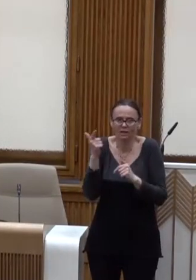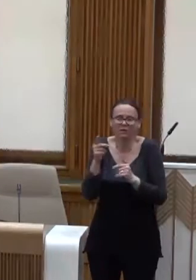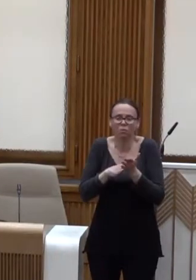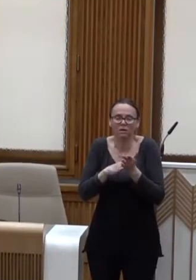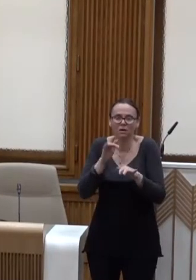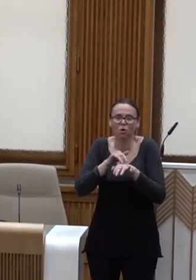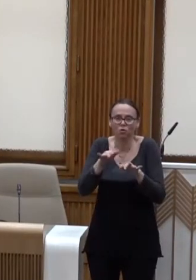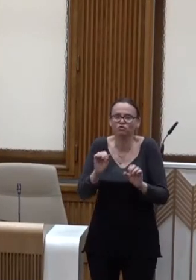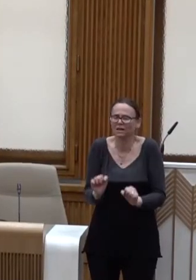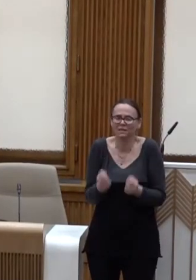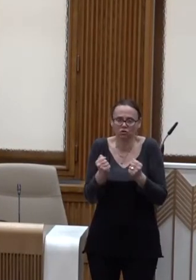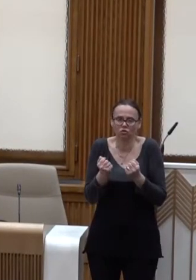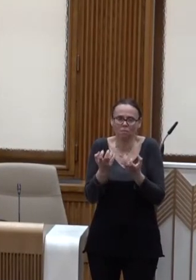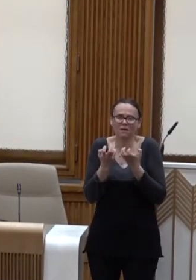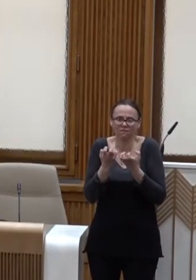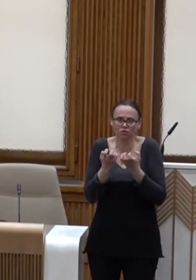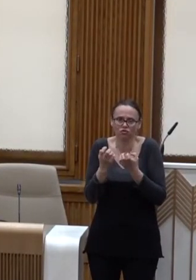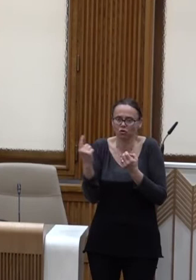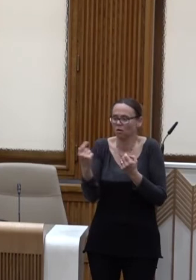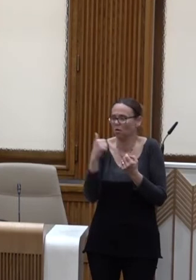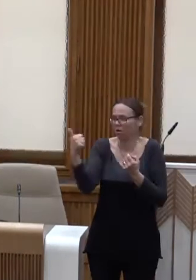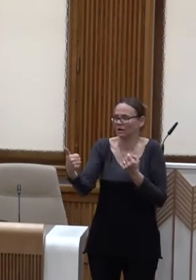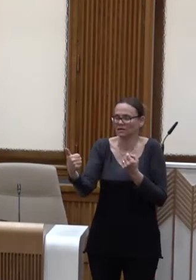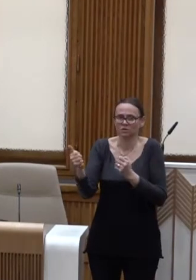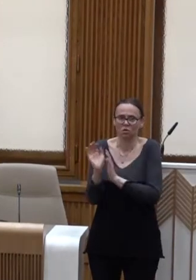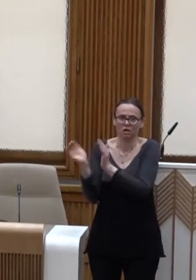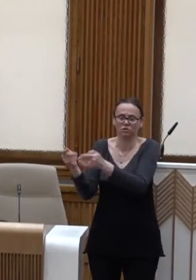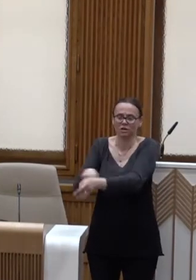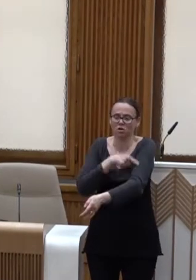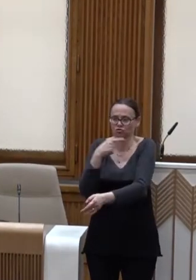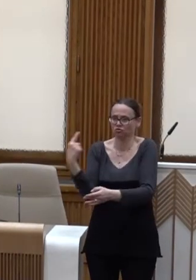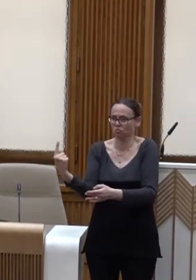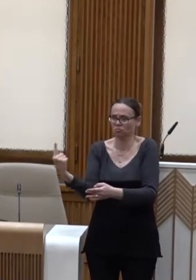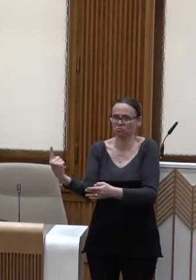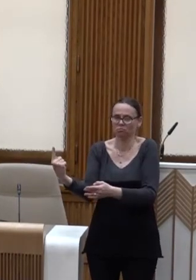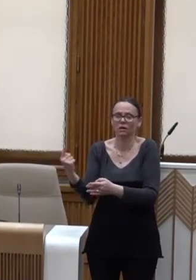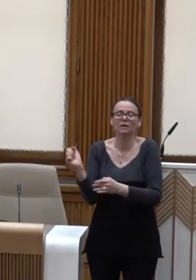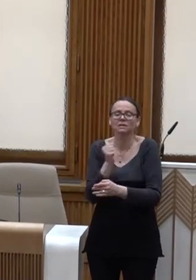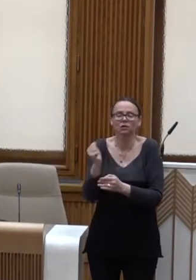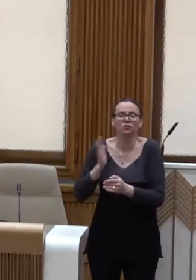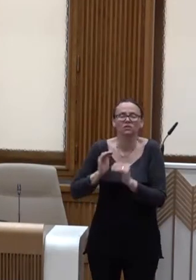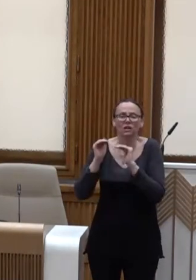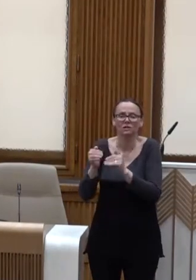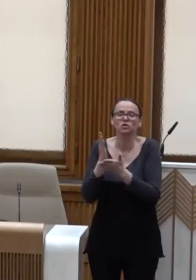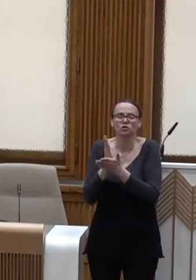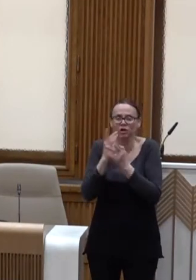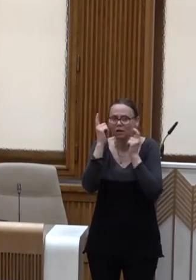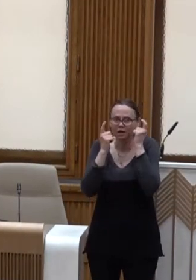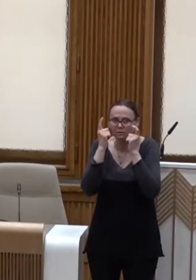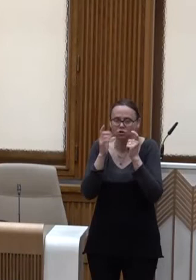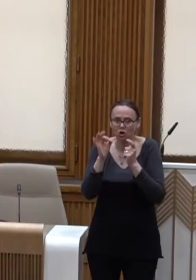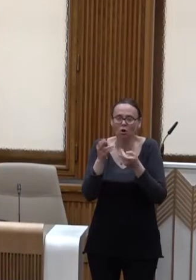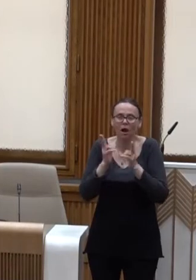okužbe težko privoščijo neko karanteno ali pa neko daljšo osamitev. Zaradi tega civilna zaščita že razmišlja